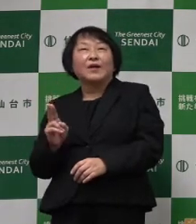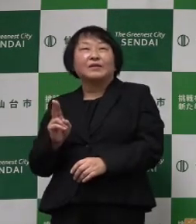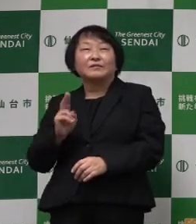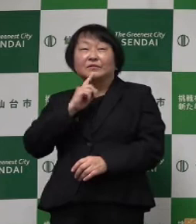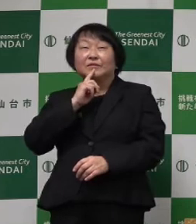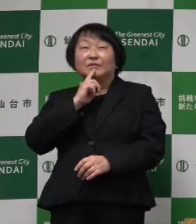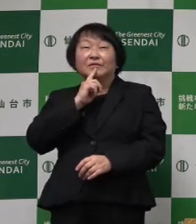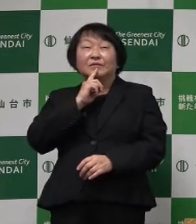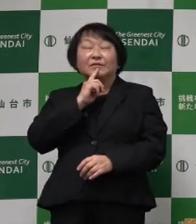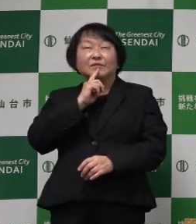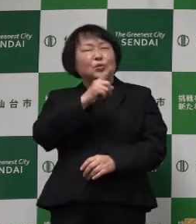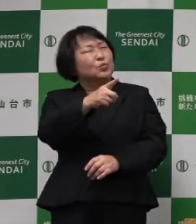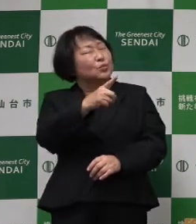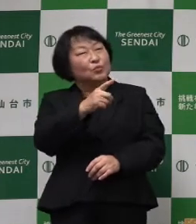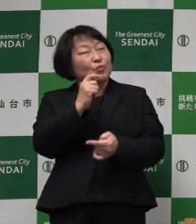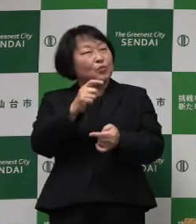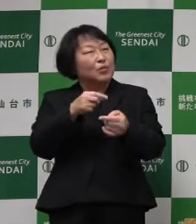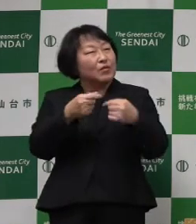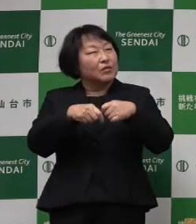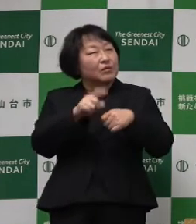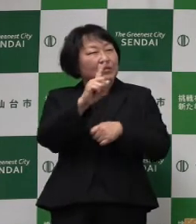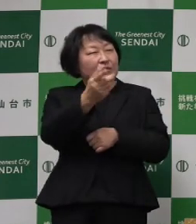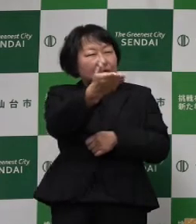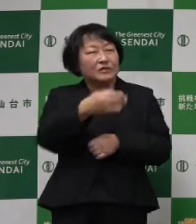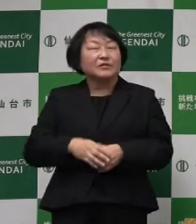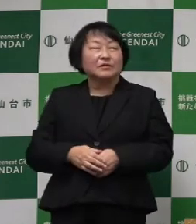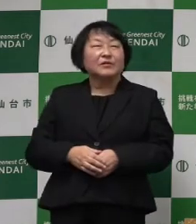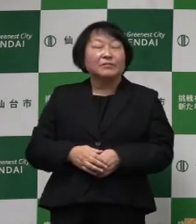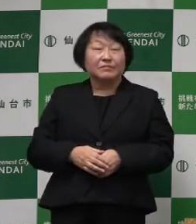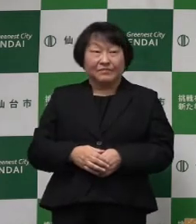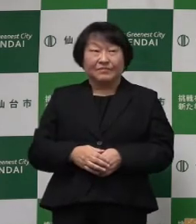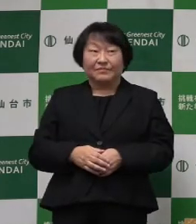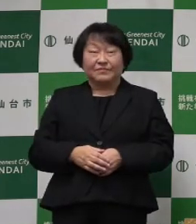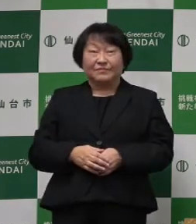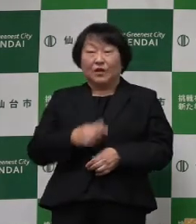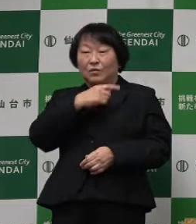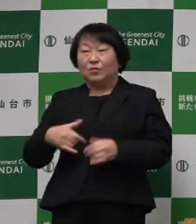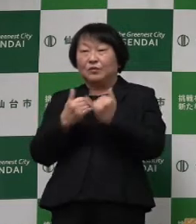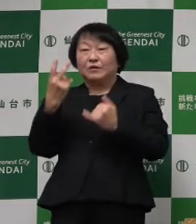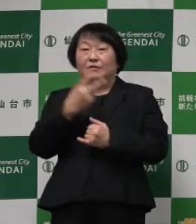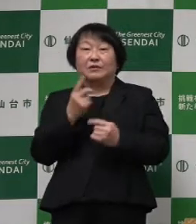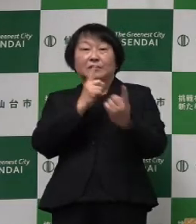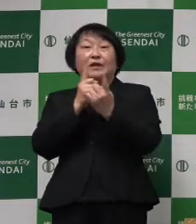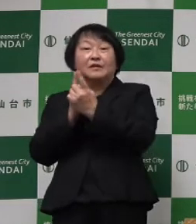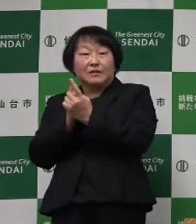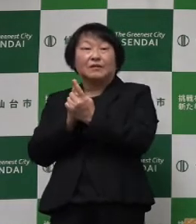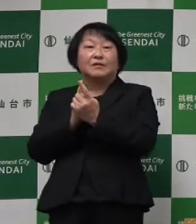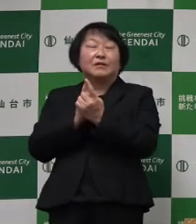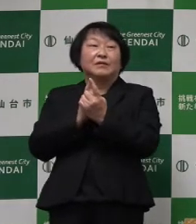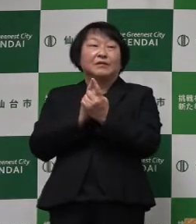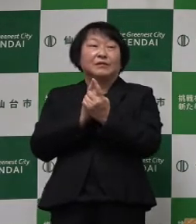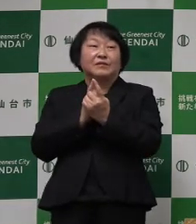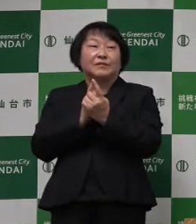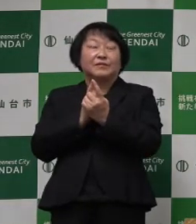を、おっしゃっているのでしょうか。 両者に対して、どちらか片方ということでもなく、両者に